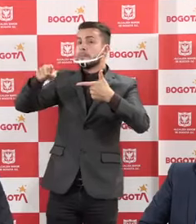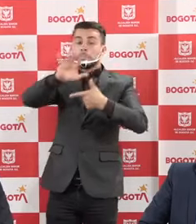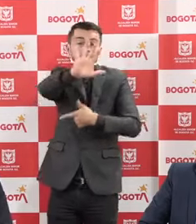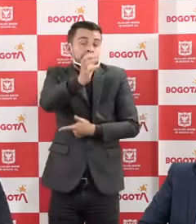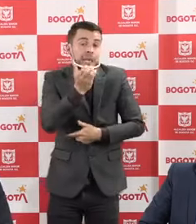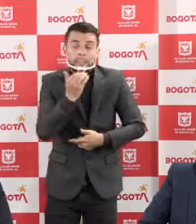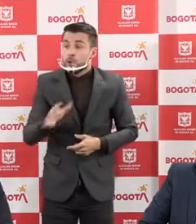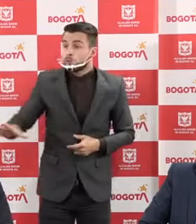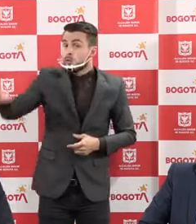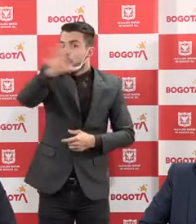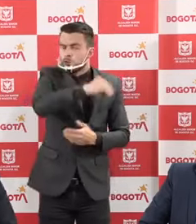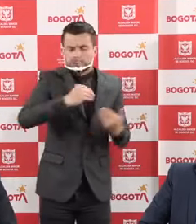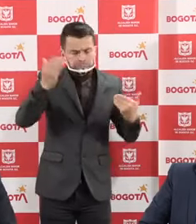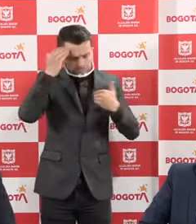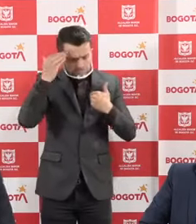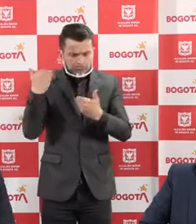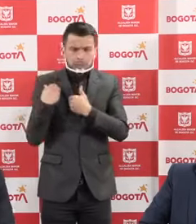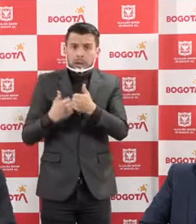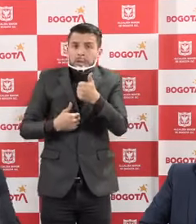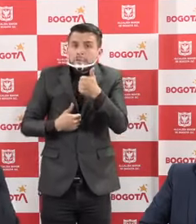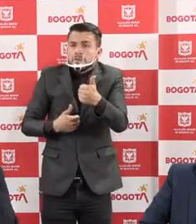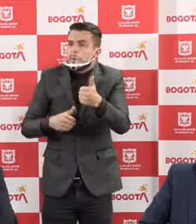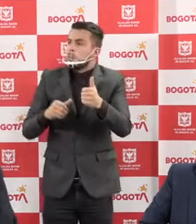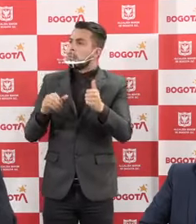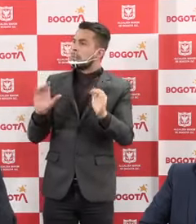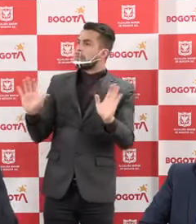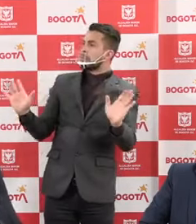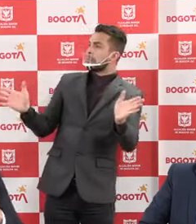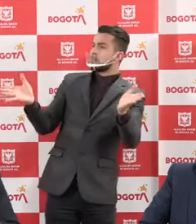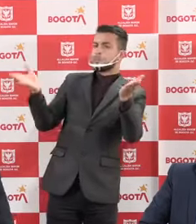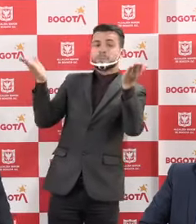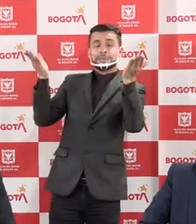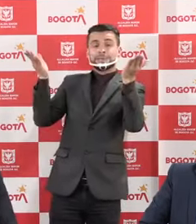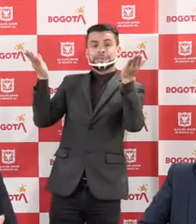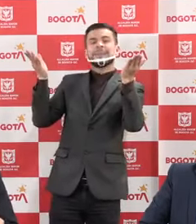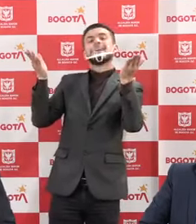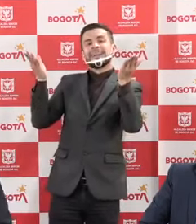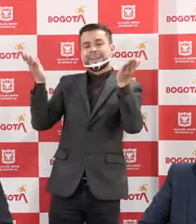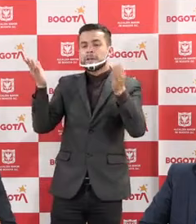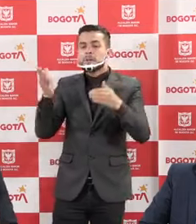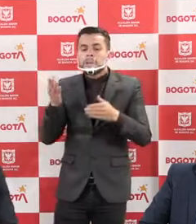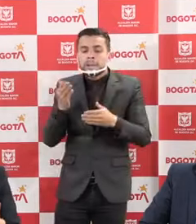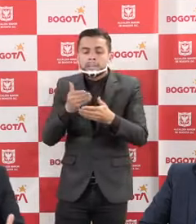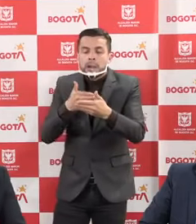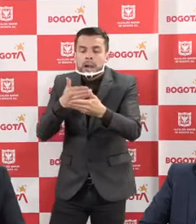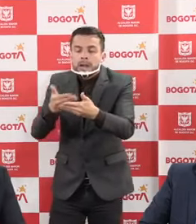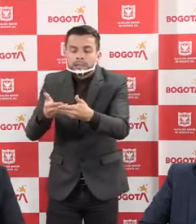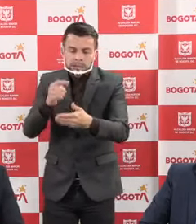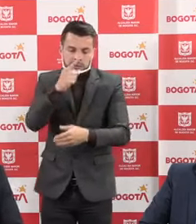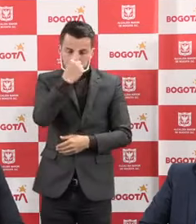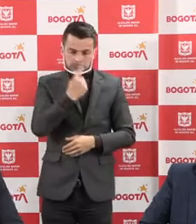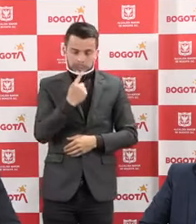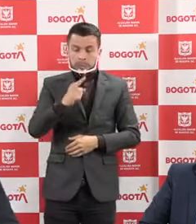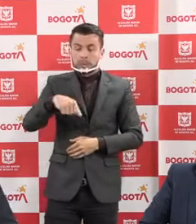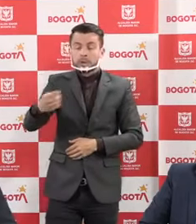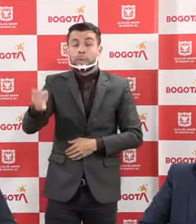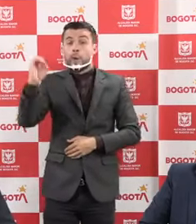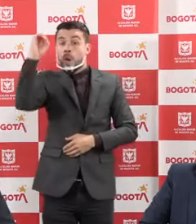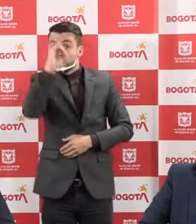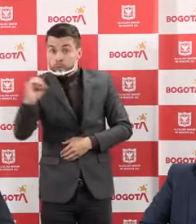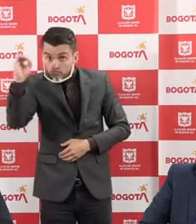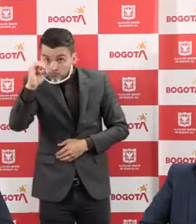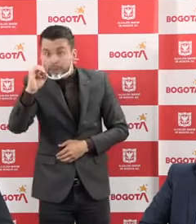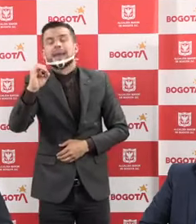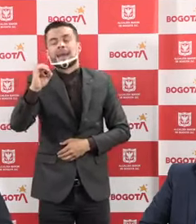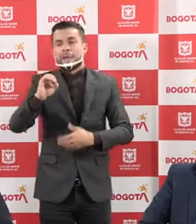probable que en el mes de octubre haya más cupo epidemiológico y que esto pueda y que no sea necesario revertir o